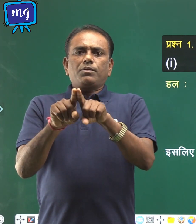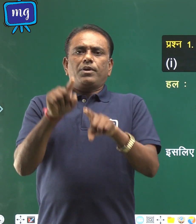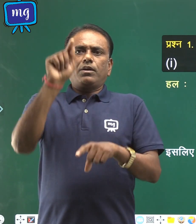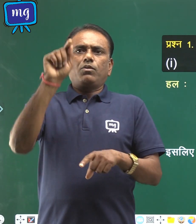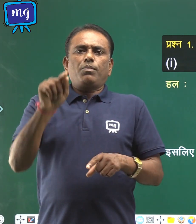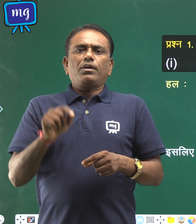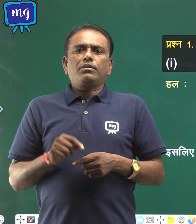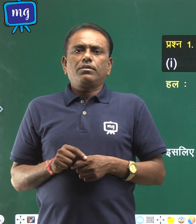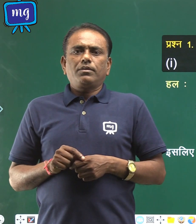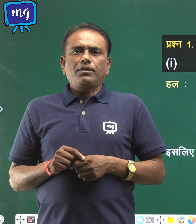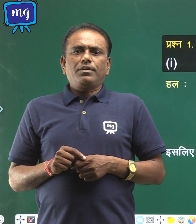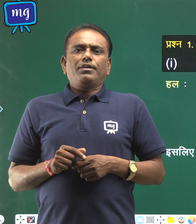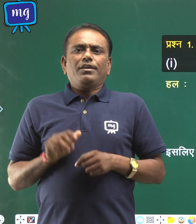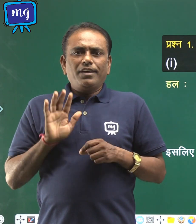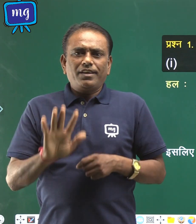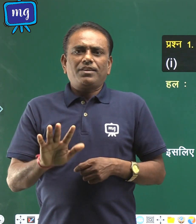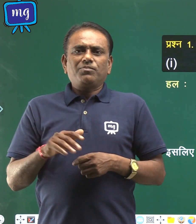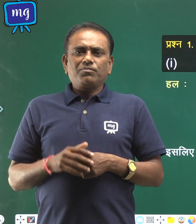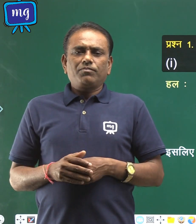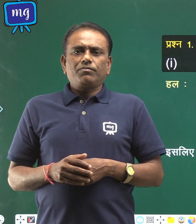समानुपात में है।